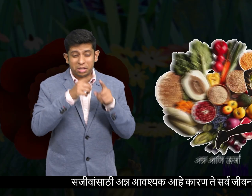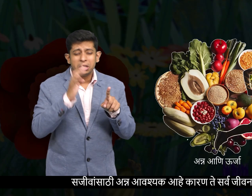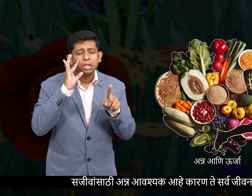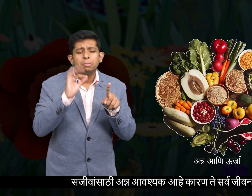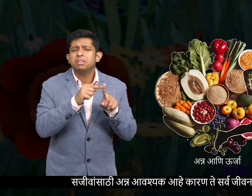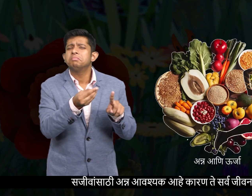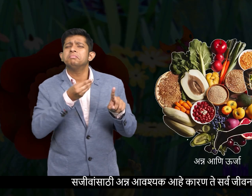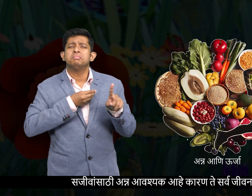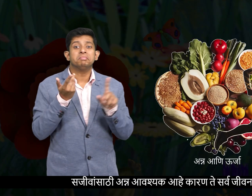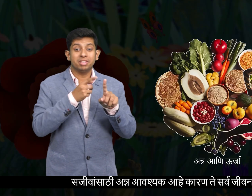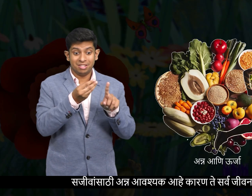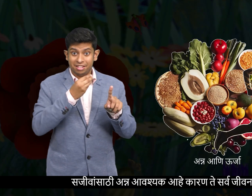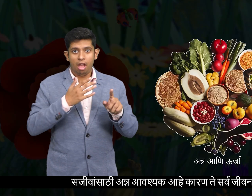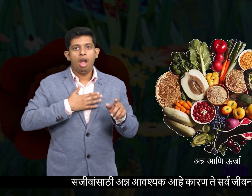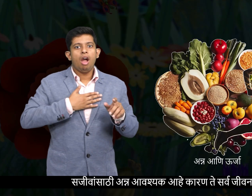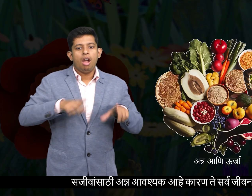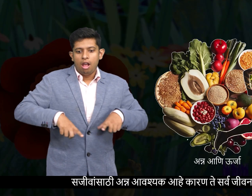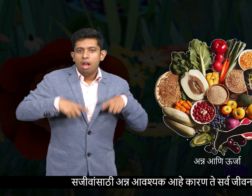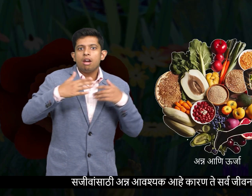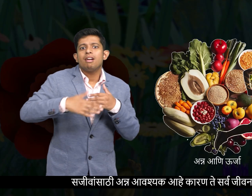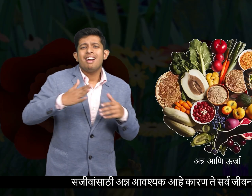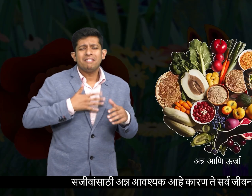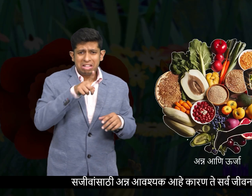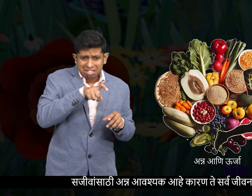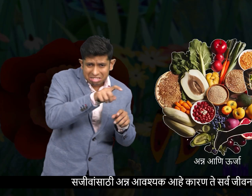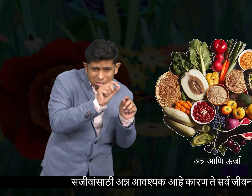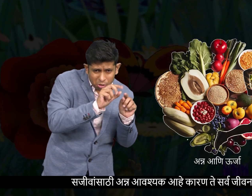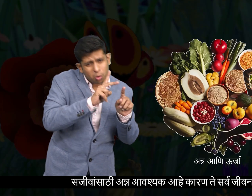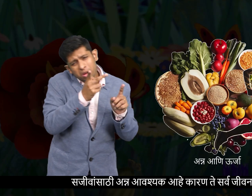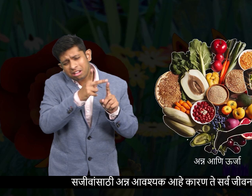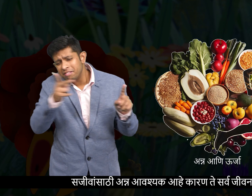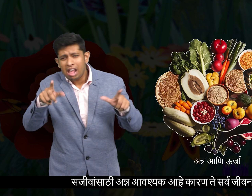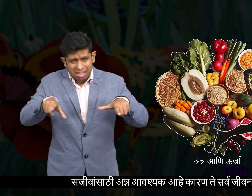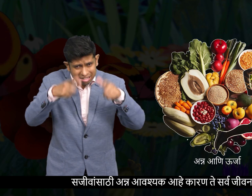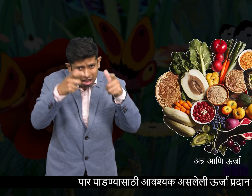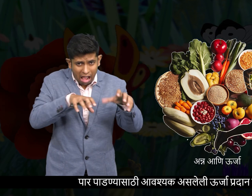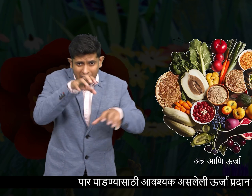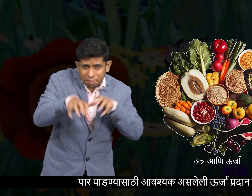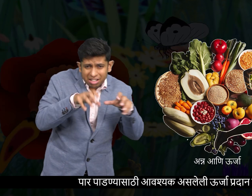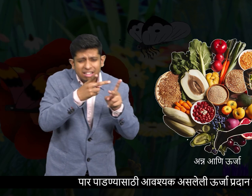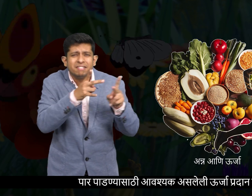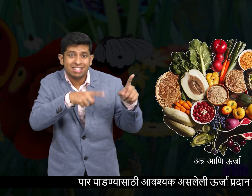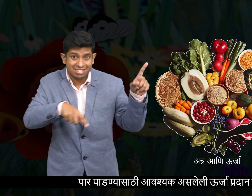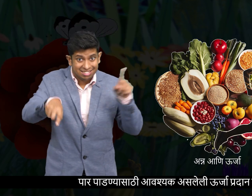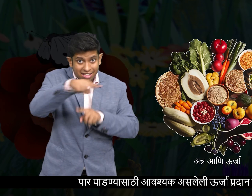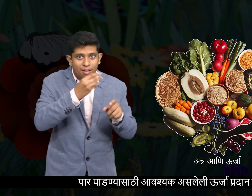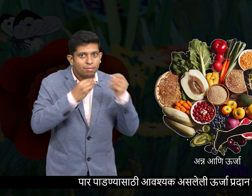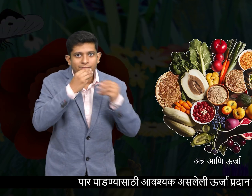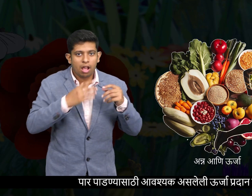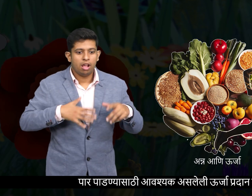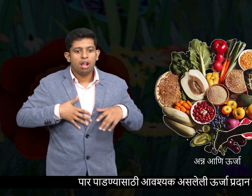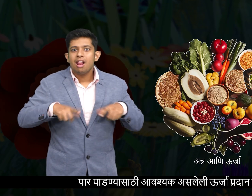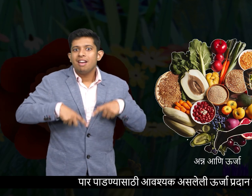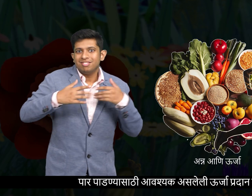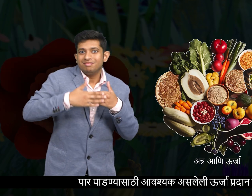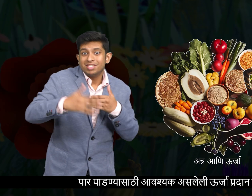सजीवांसाठी अन्न आवश्यक आहे, कारण ते सर्व जीवन प्रक्रिया पार पाडण्यासाठी